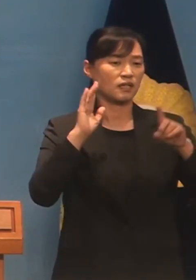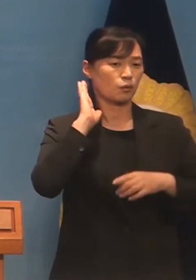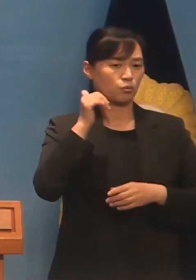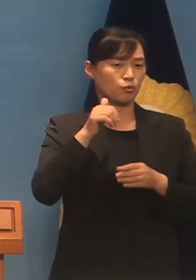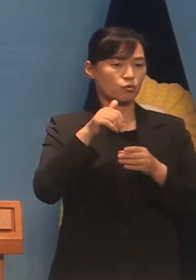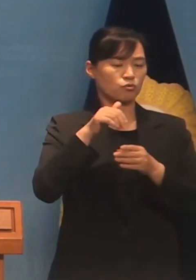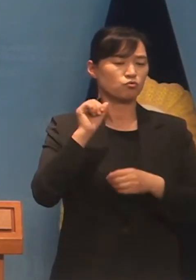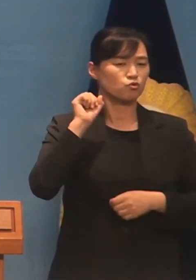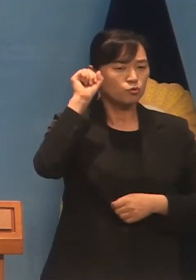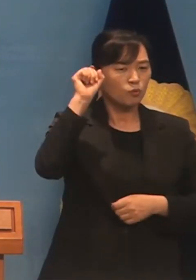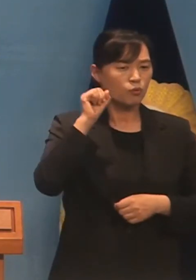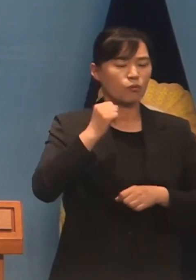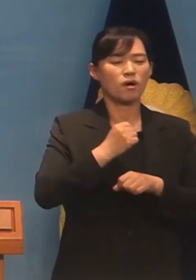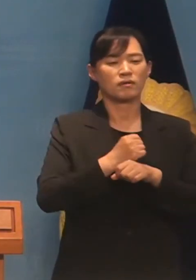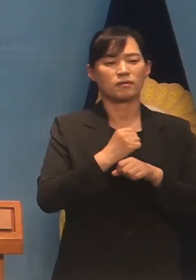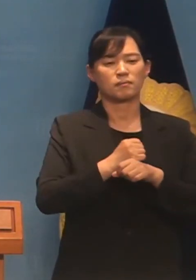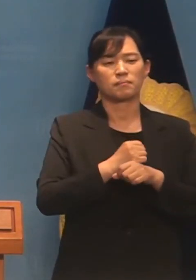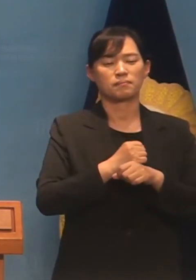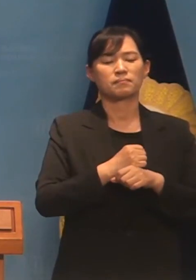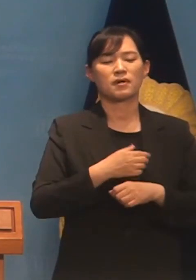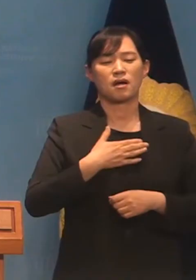후보로 나서신 것이라고 알고 있습니다.